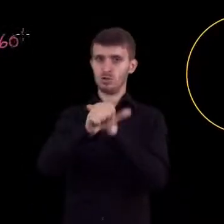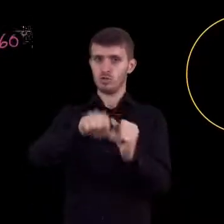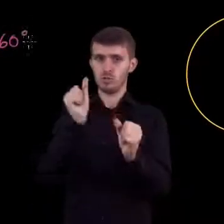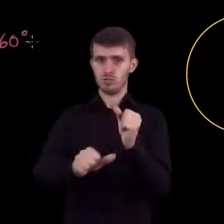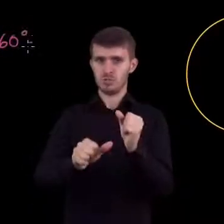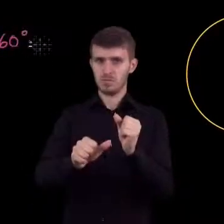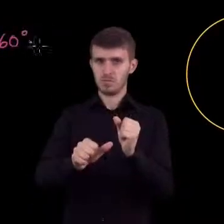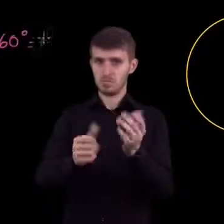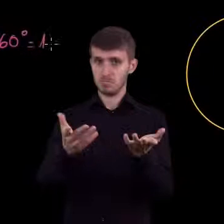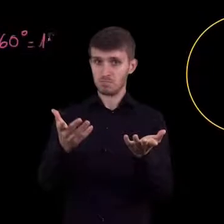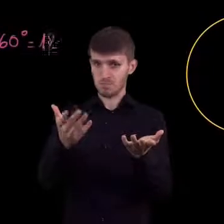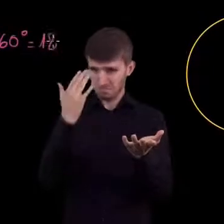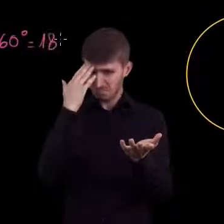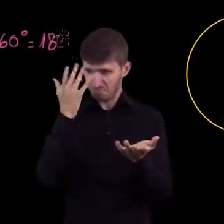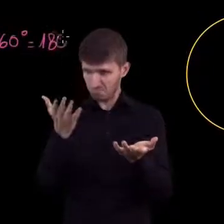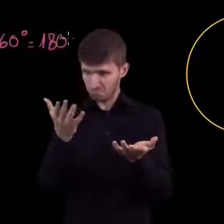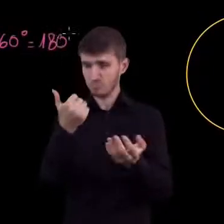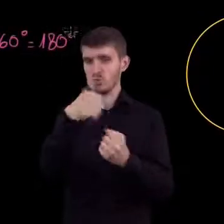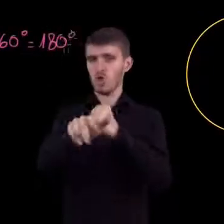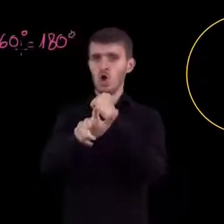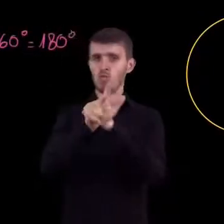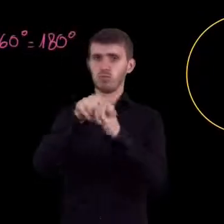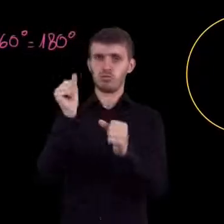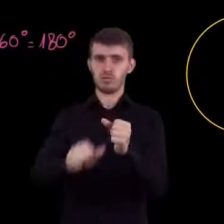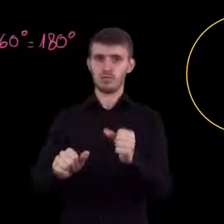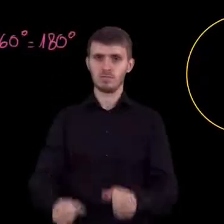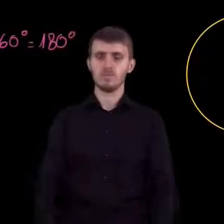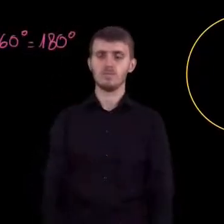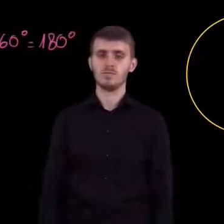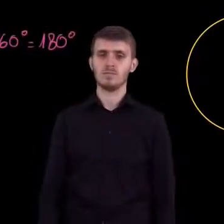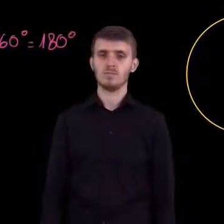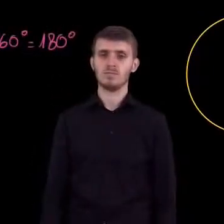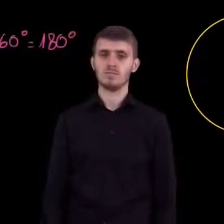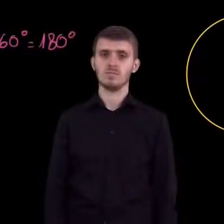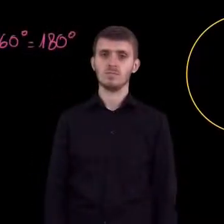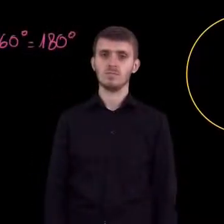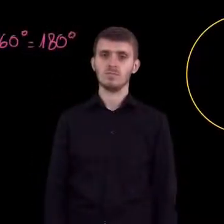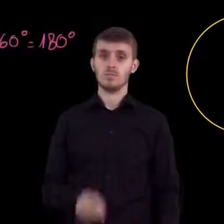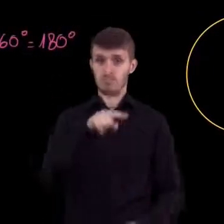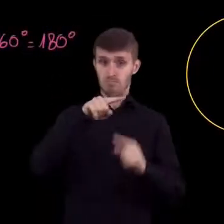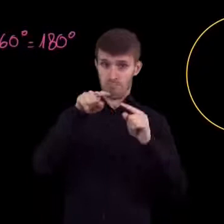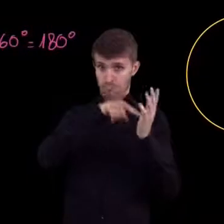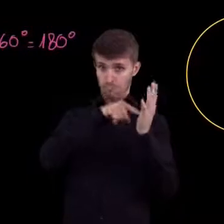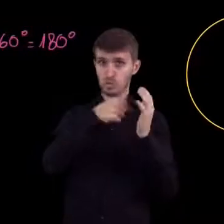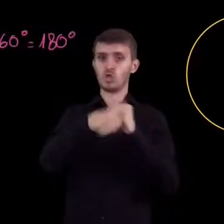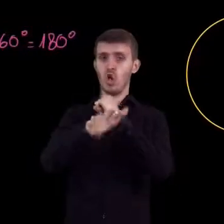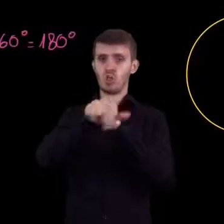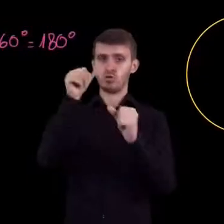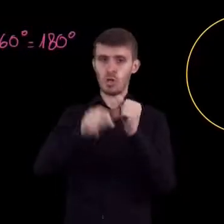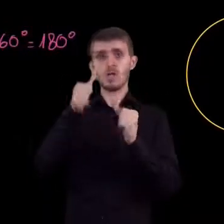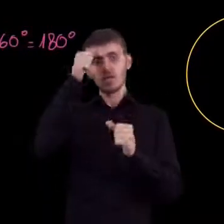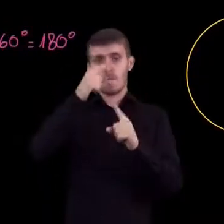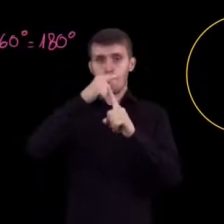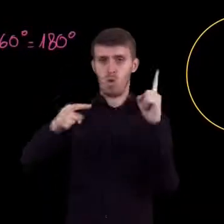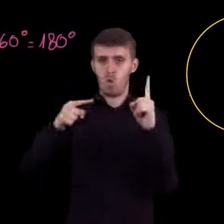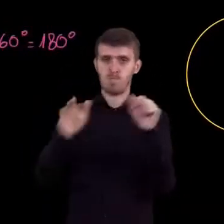360 stopni, zapewne już wiesz, to jest 180 stopni. Czyli ten kąt jest równy 180 stopni. Nazywamy